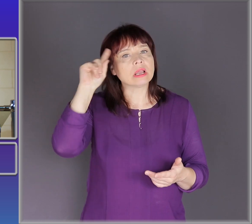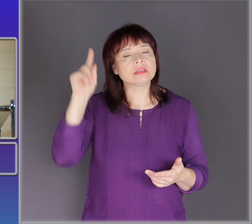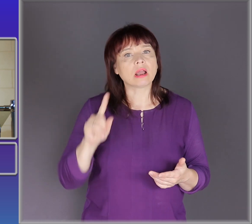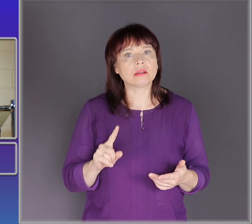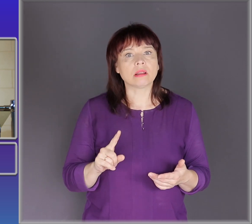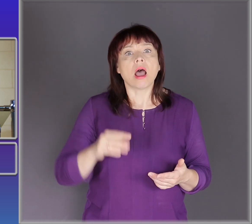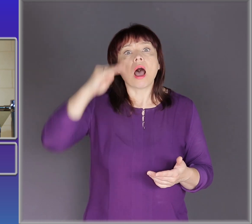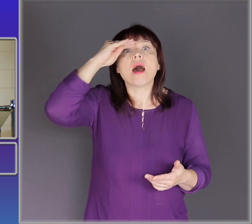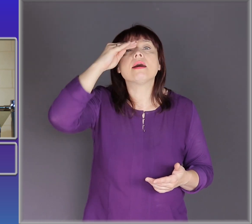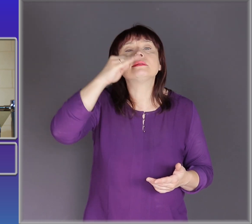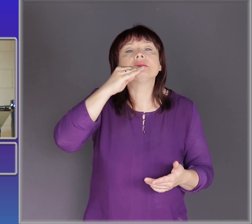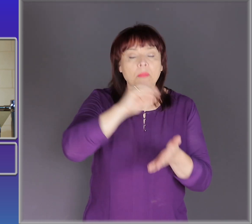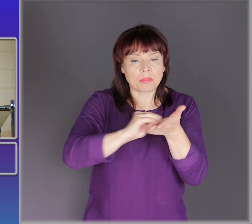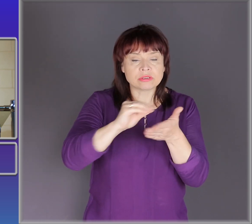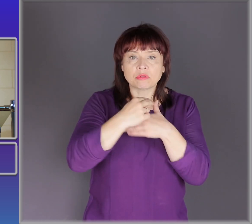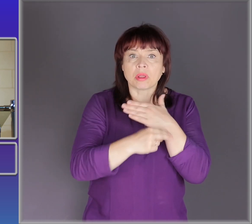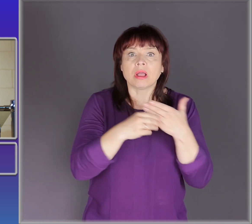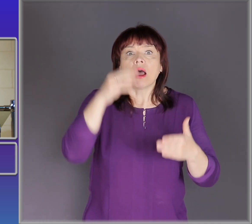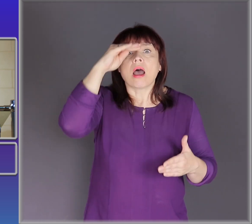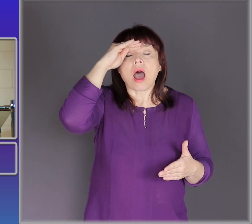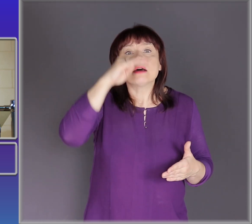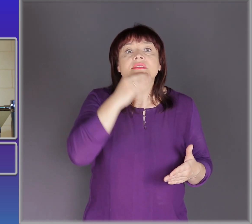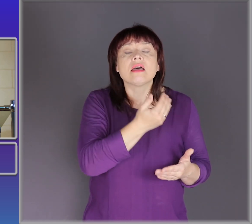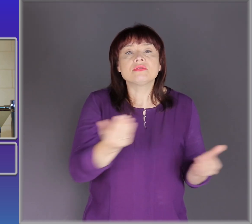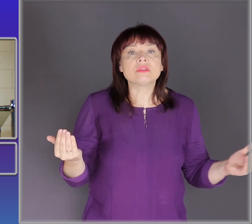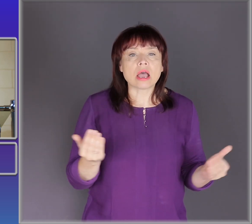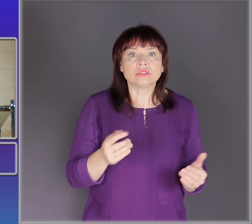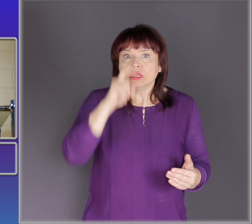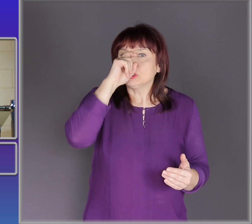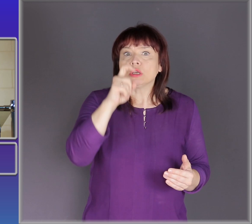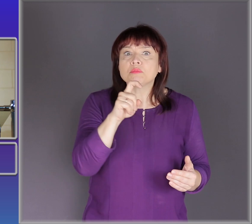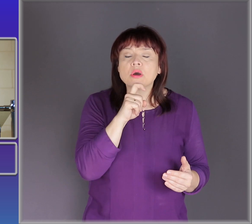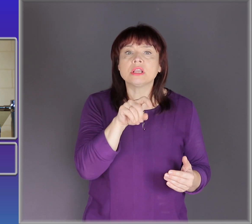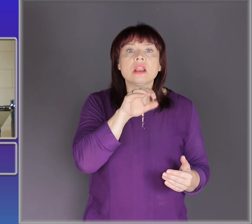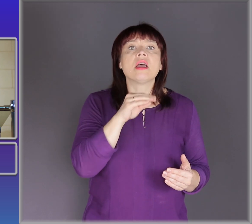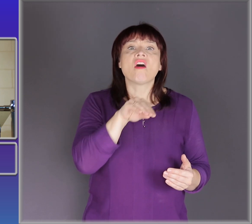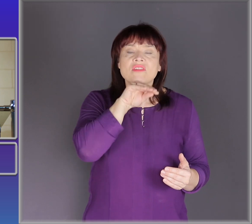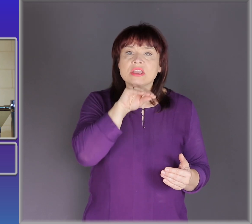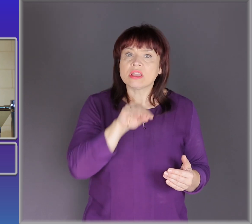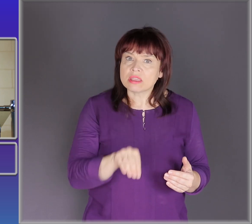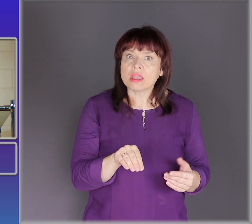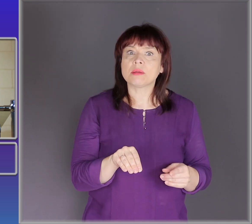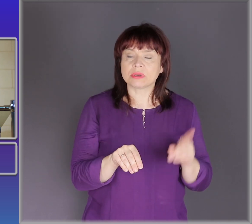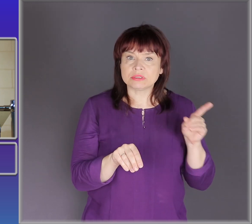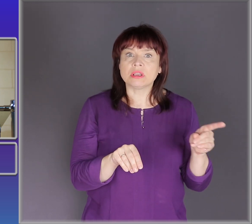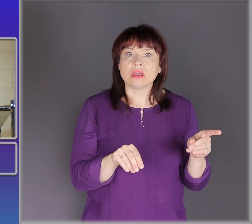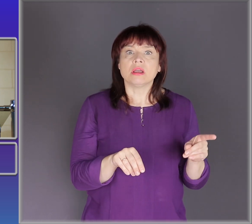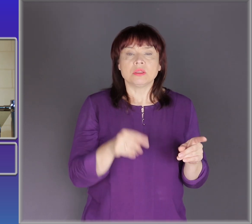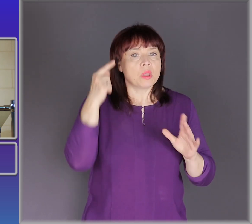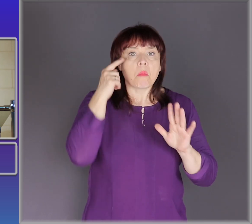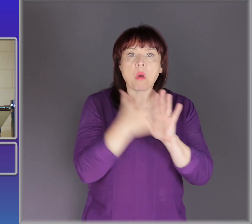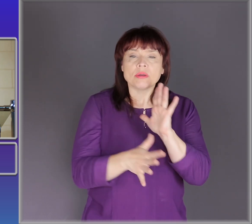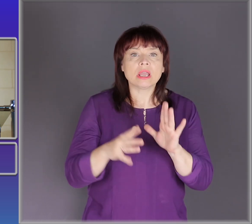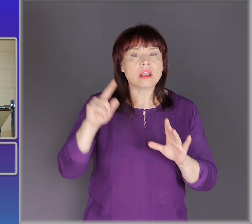отцы наши египте не уразумели чудесных не помнили множество милости твоих и возмутились у море у